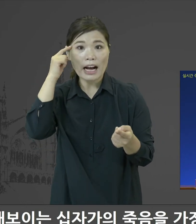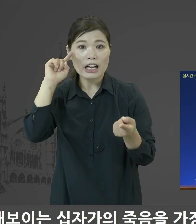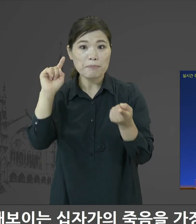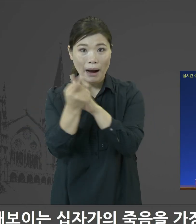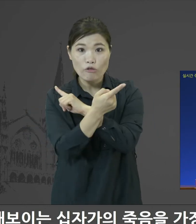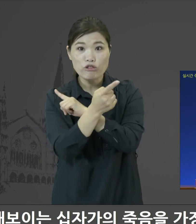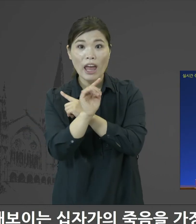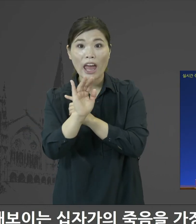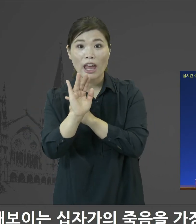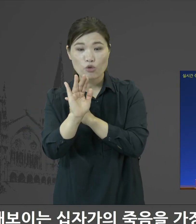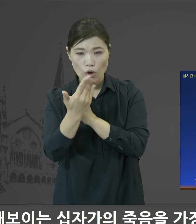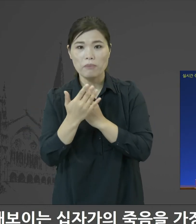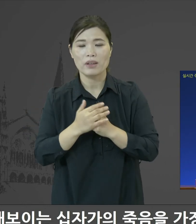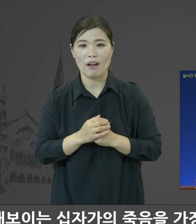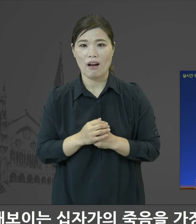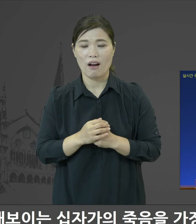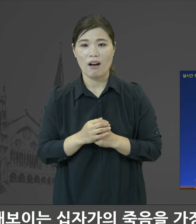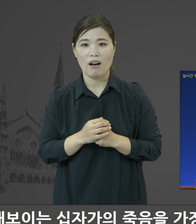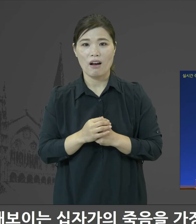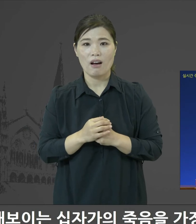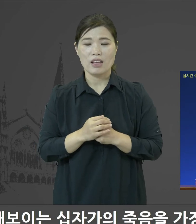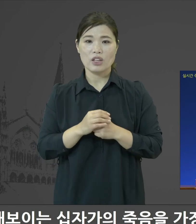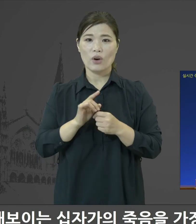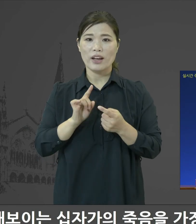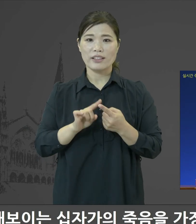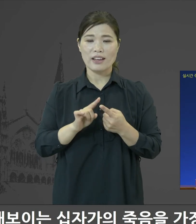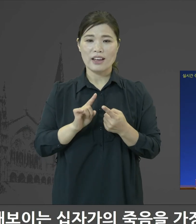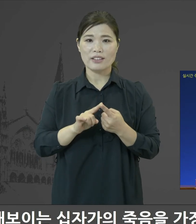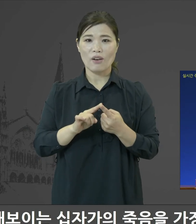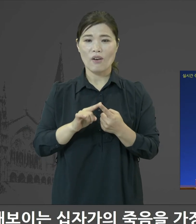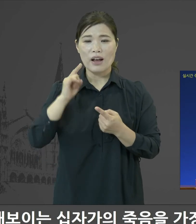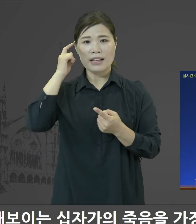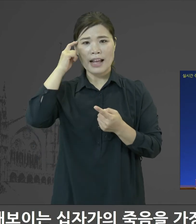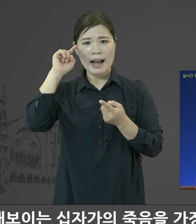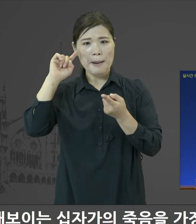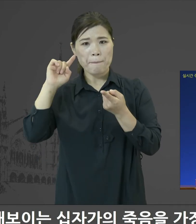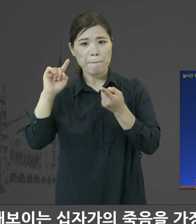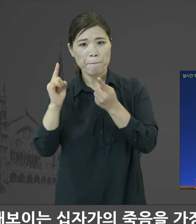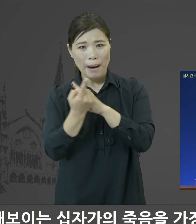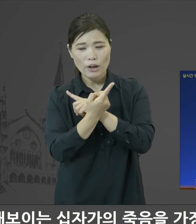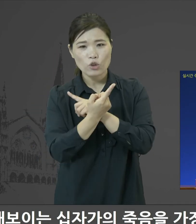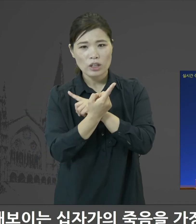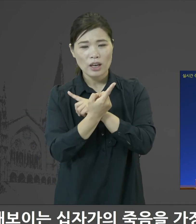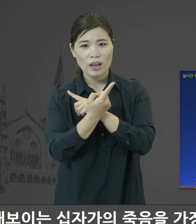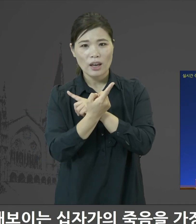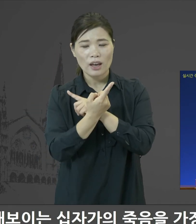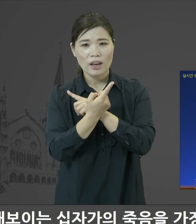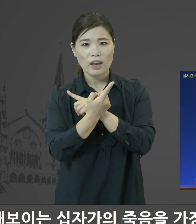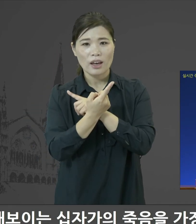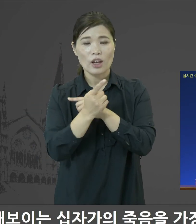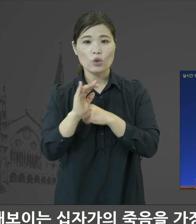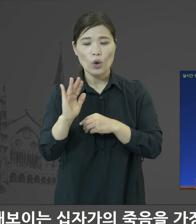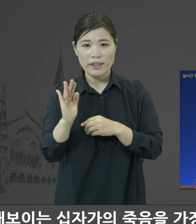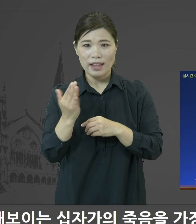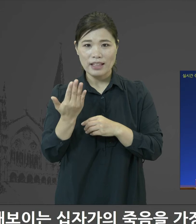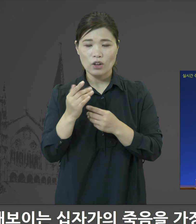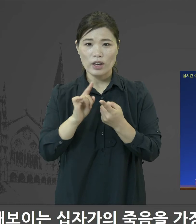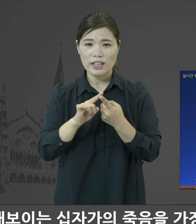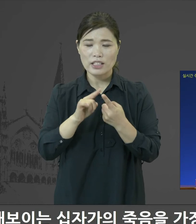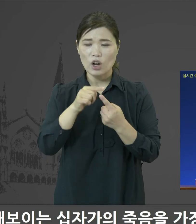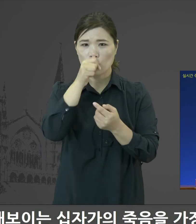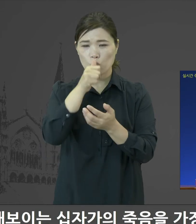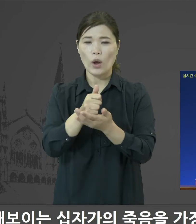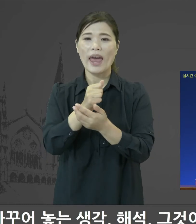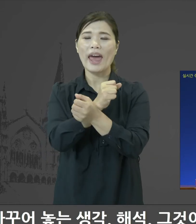놓는 해석, 사실 그게 바뀌어졌다는 것을 알려주는 지혜가 있는 말씀이 바로 이 죄사함에 관한